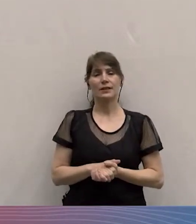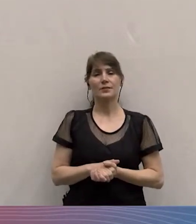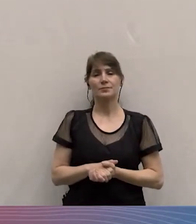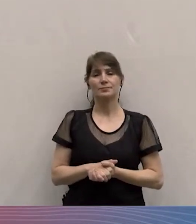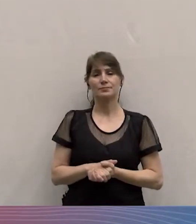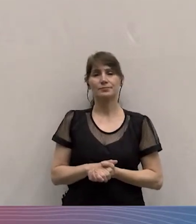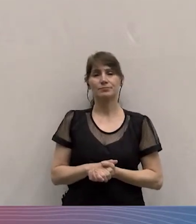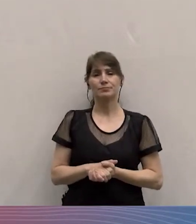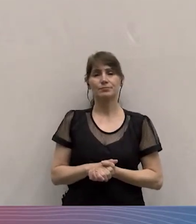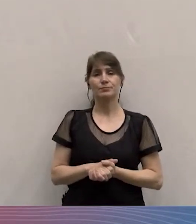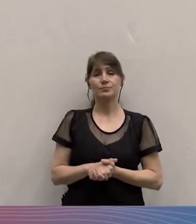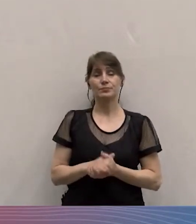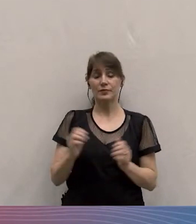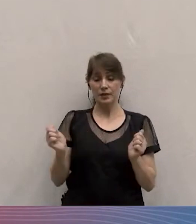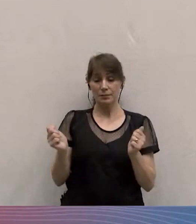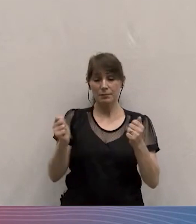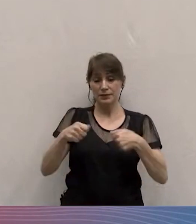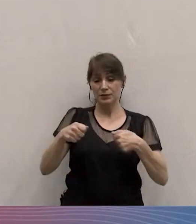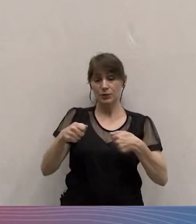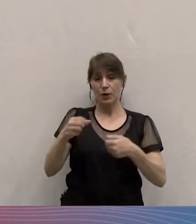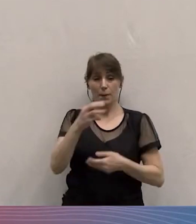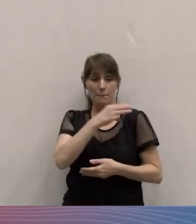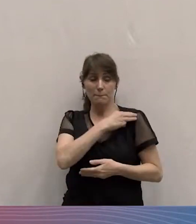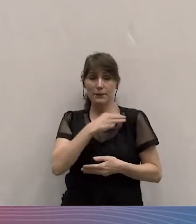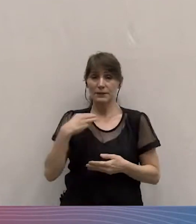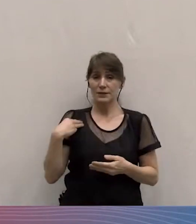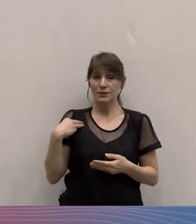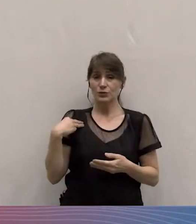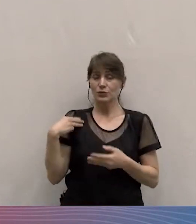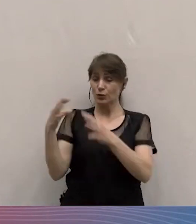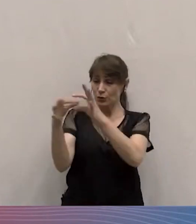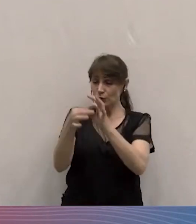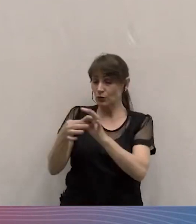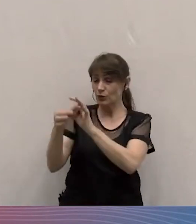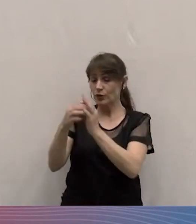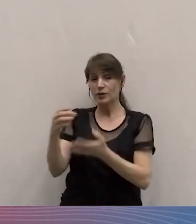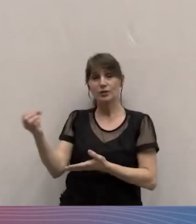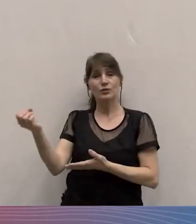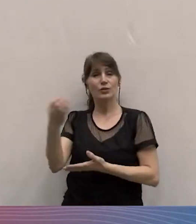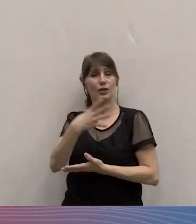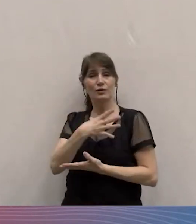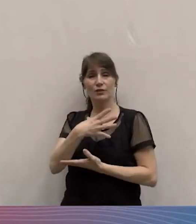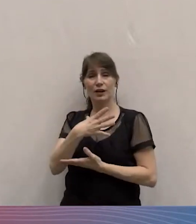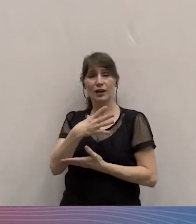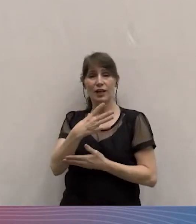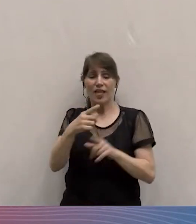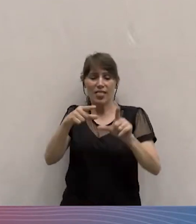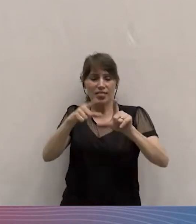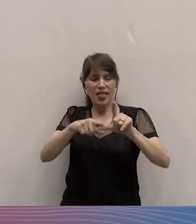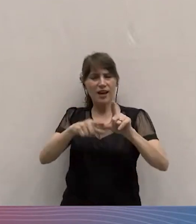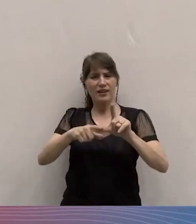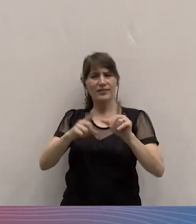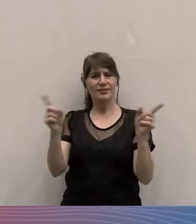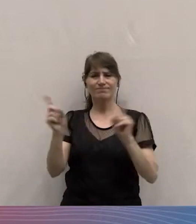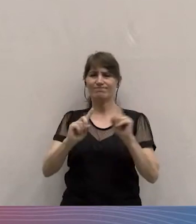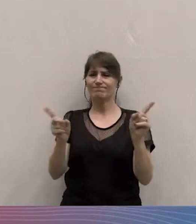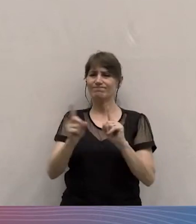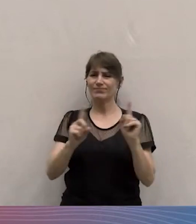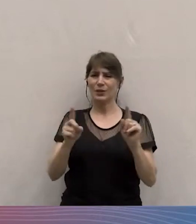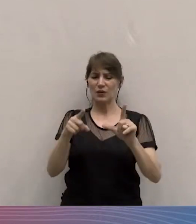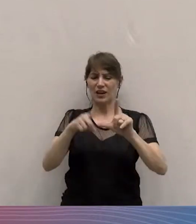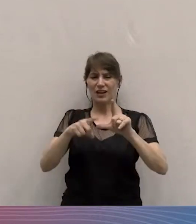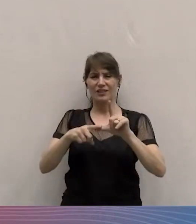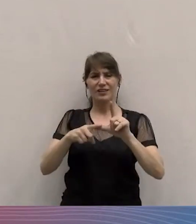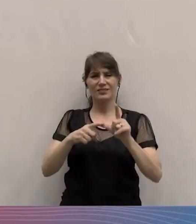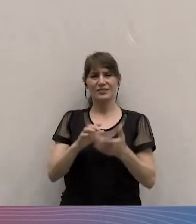O qual nos habilitou para sermos ministros de uma nova aliança. Não da letra. A